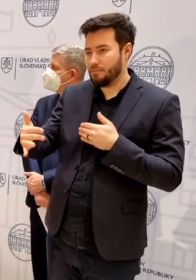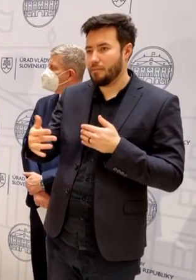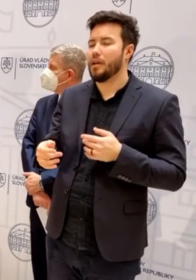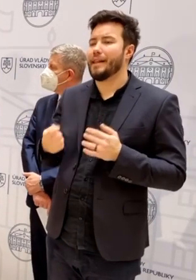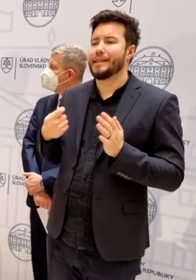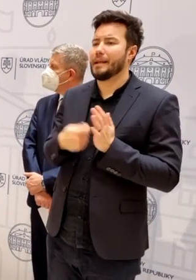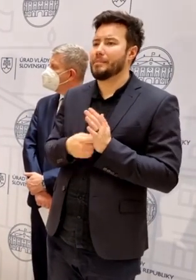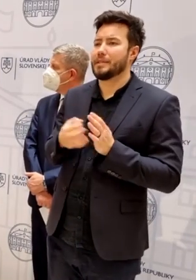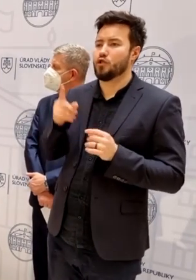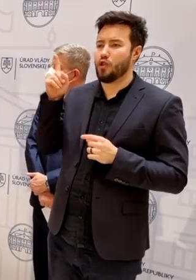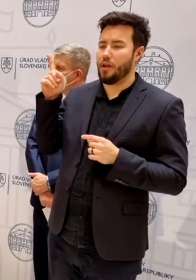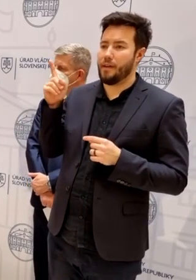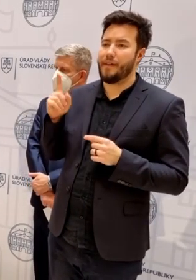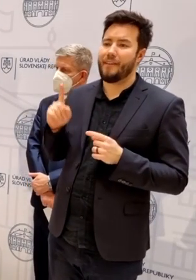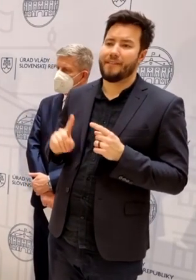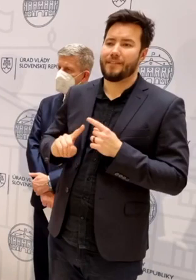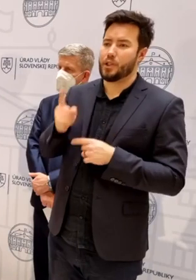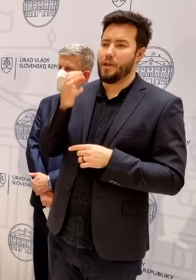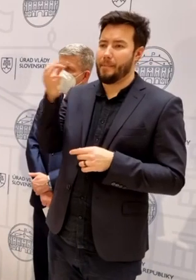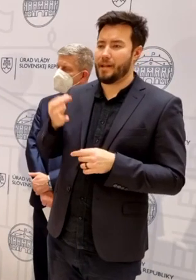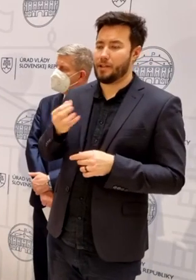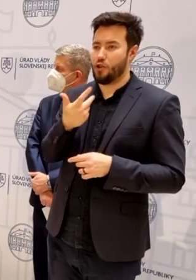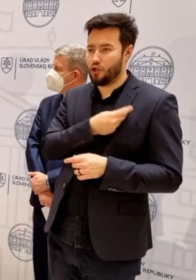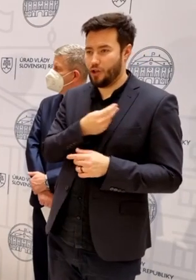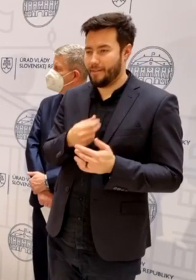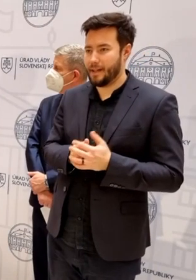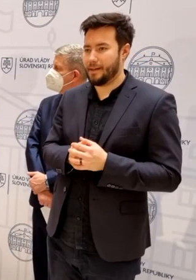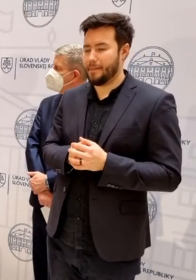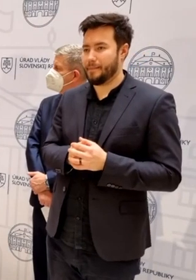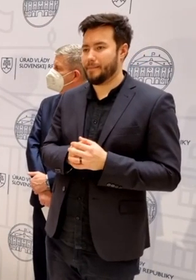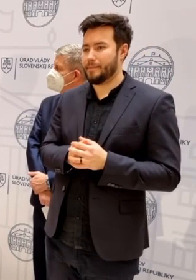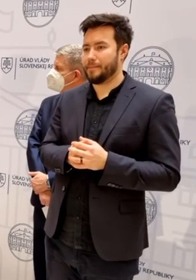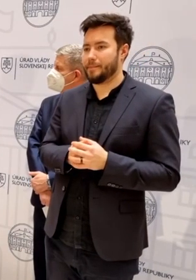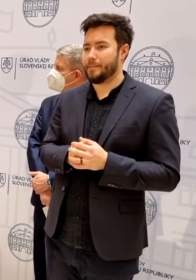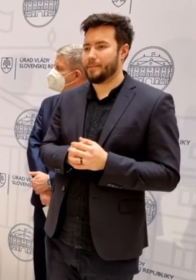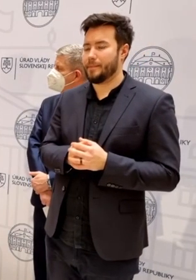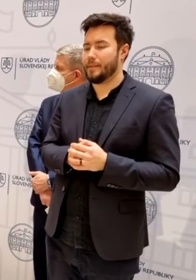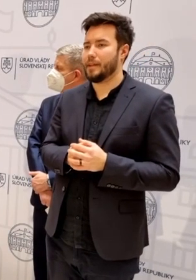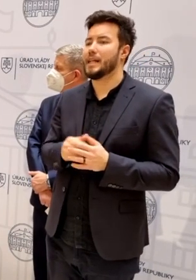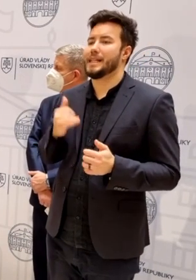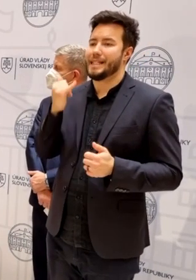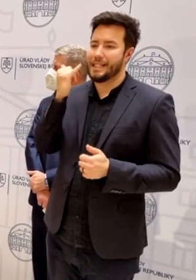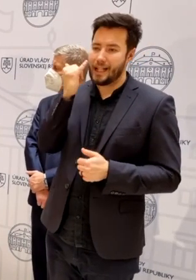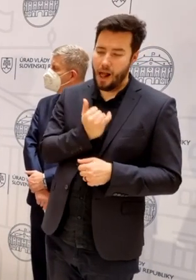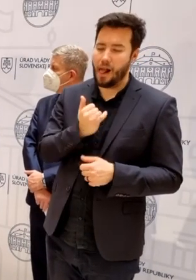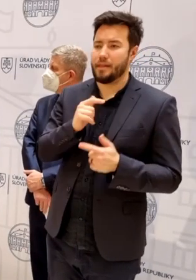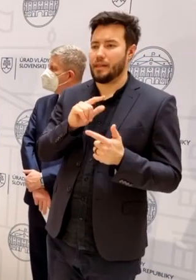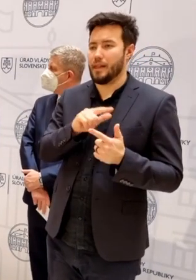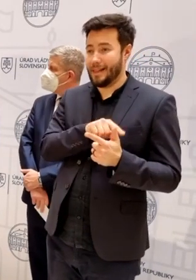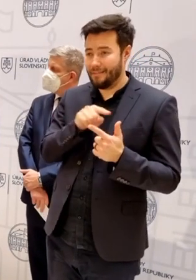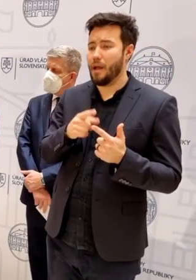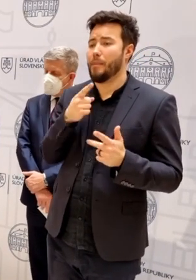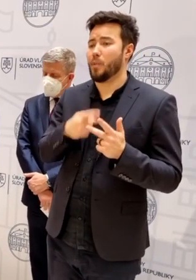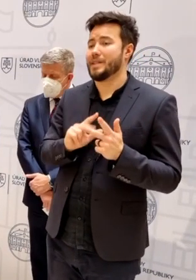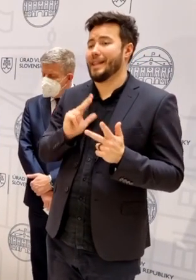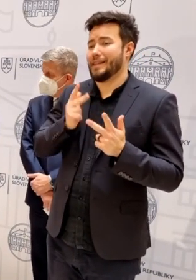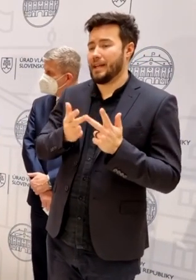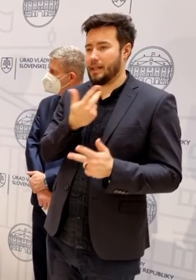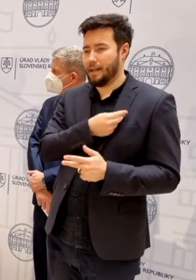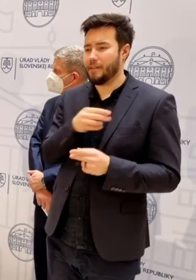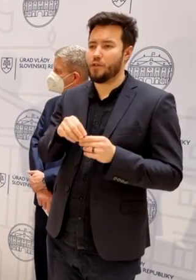krajiny, ktoré majú mimoriadne vysokú zaočkovanosť, a to tak nie len tou základnou schémou, ale aj booster dávkami, ako